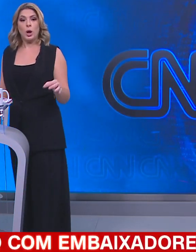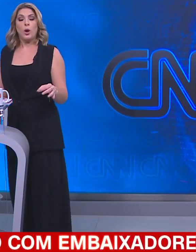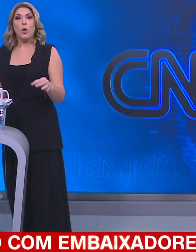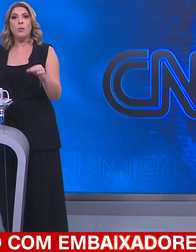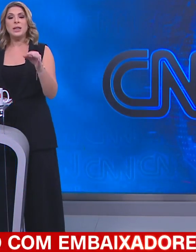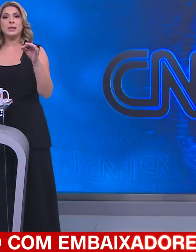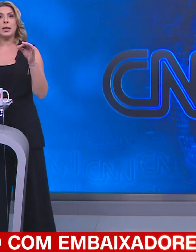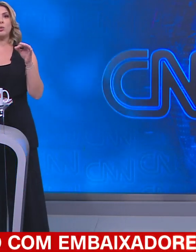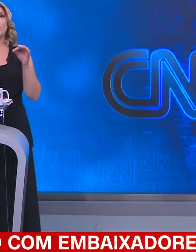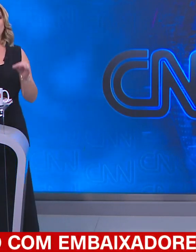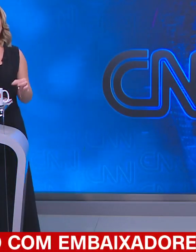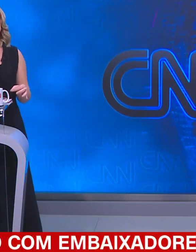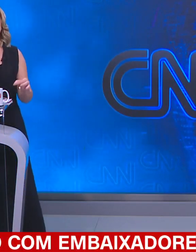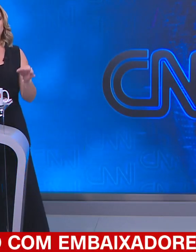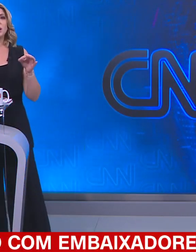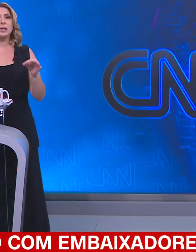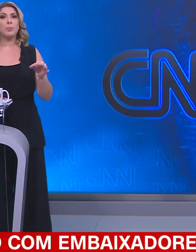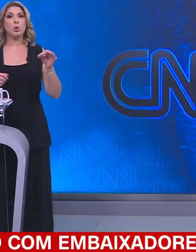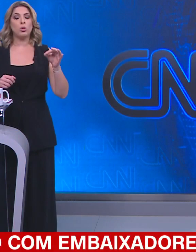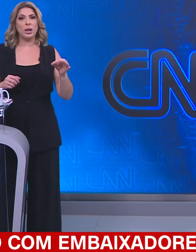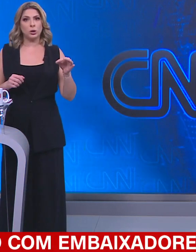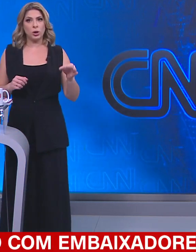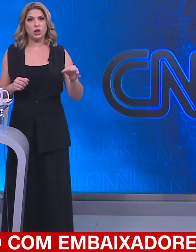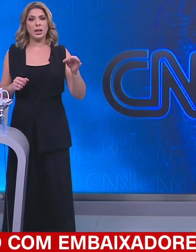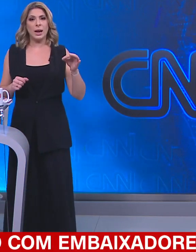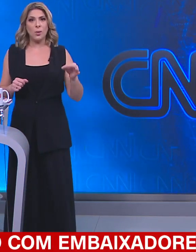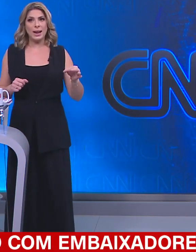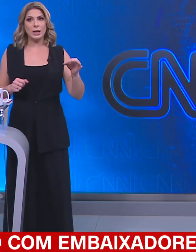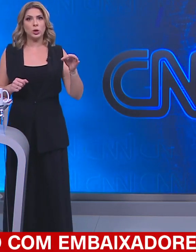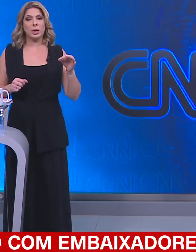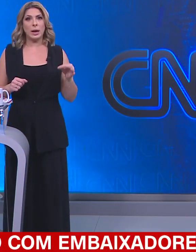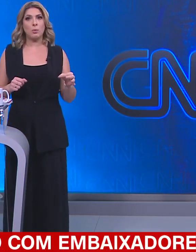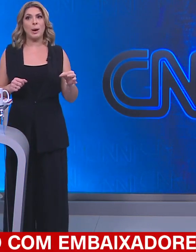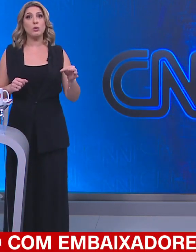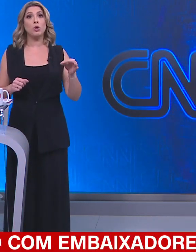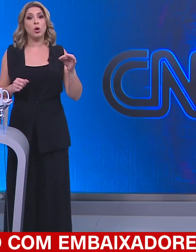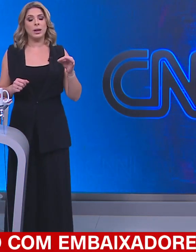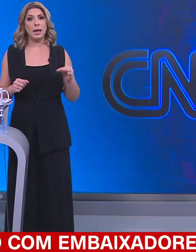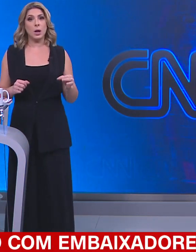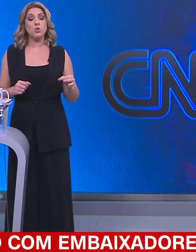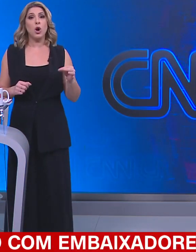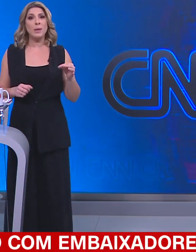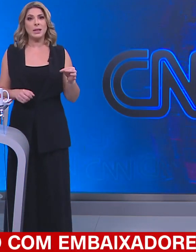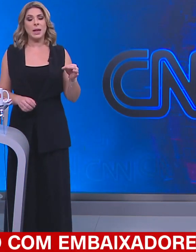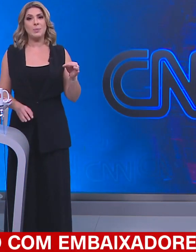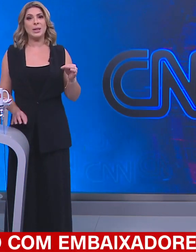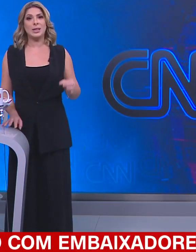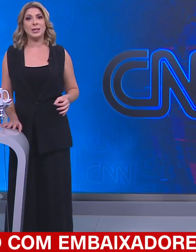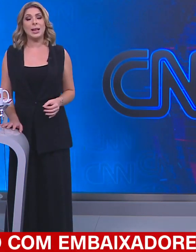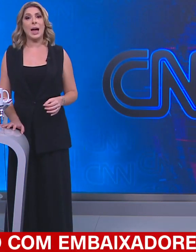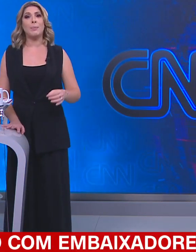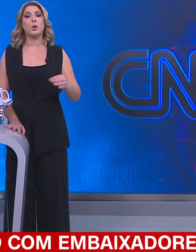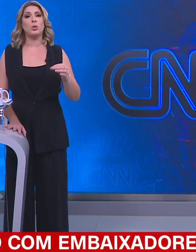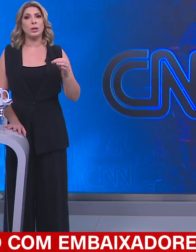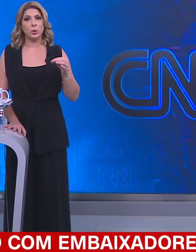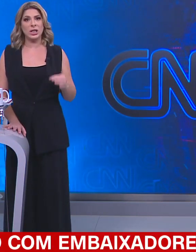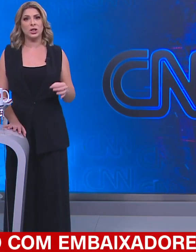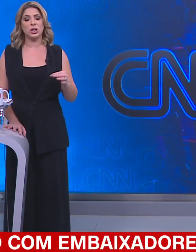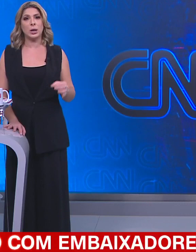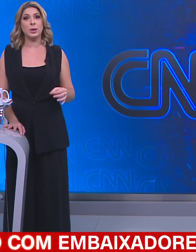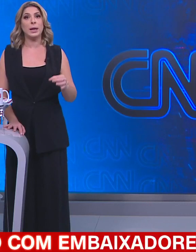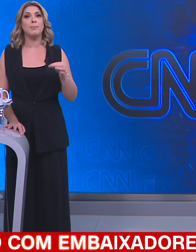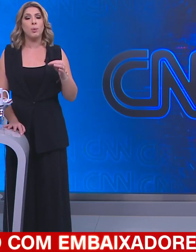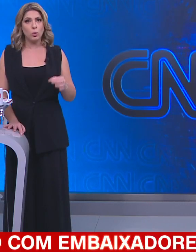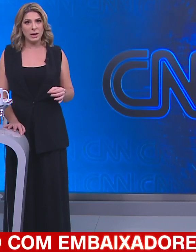adjuto o ministério público o vice-procurador-geral eleitoral Paulo o homem que representa a